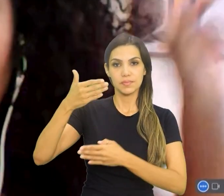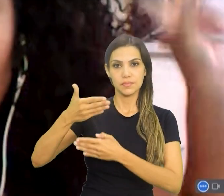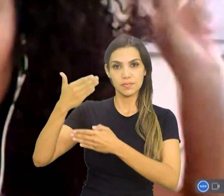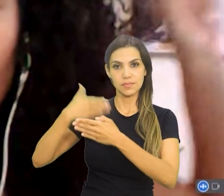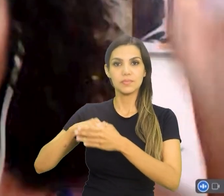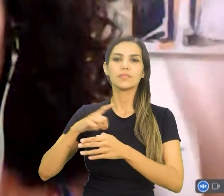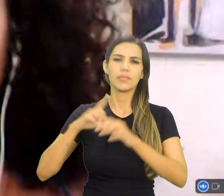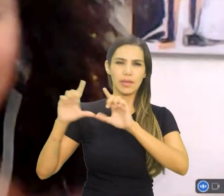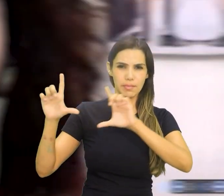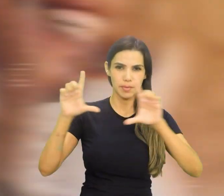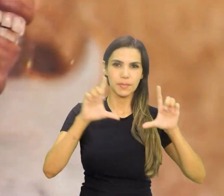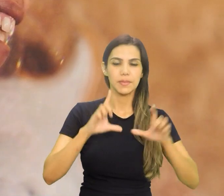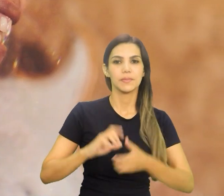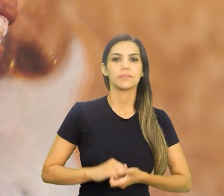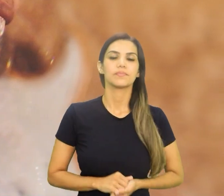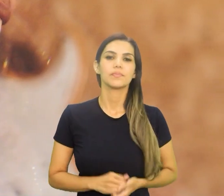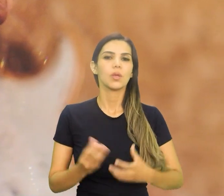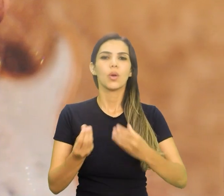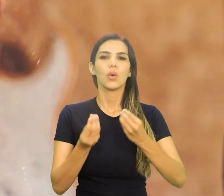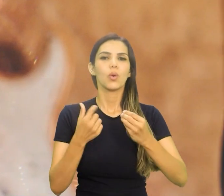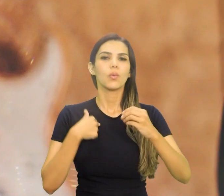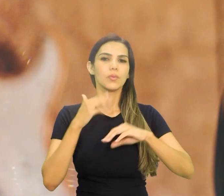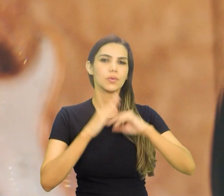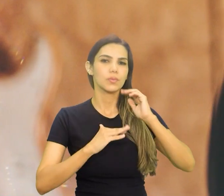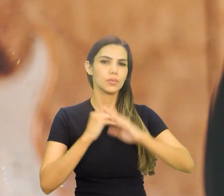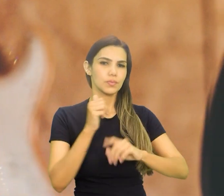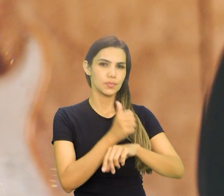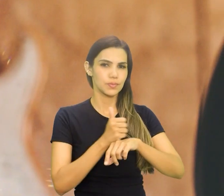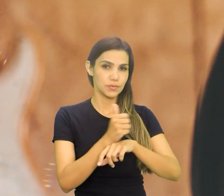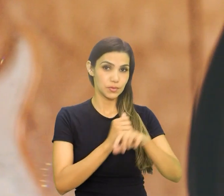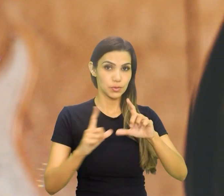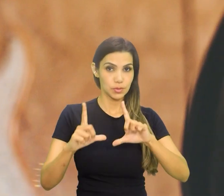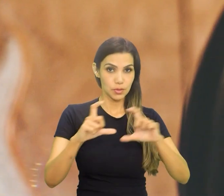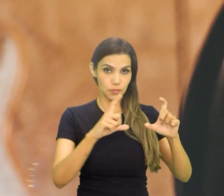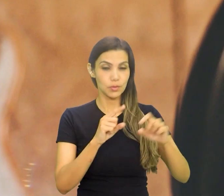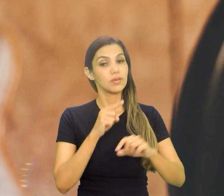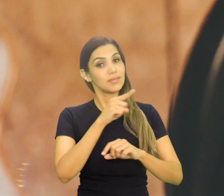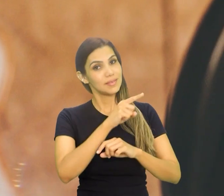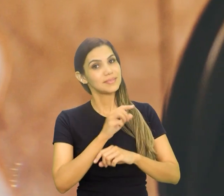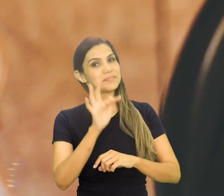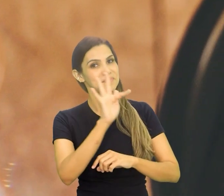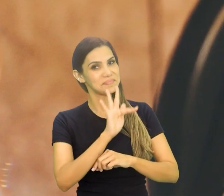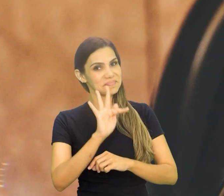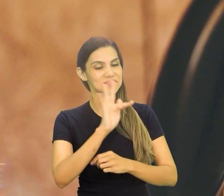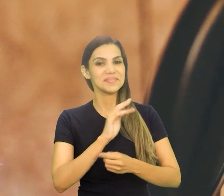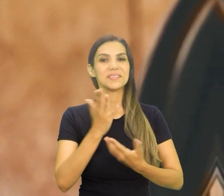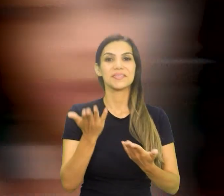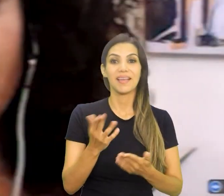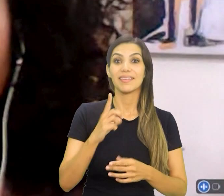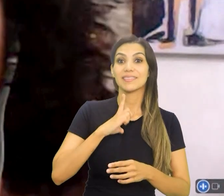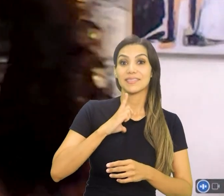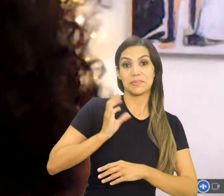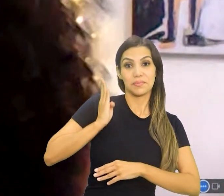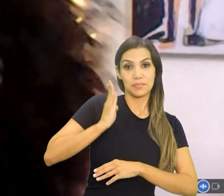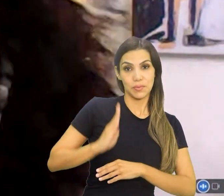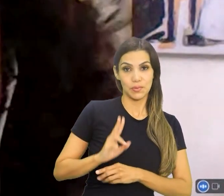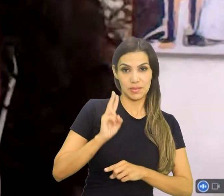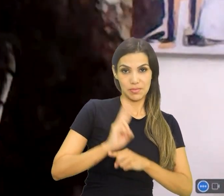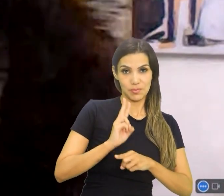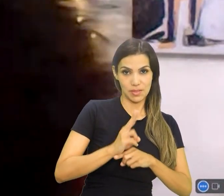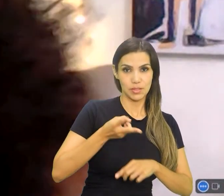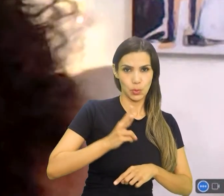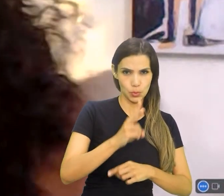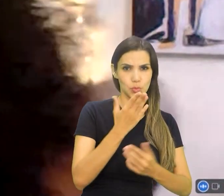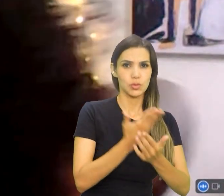atrás tem uns quadros. Eu virei fotógrafa dentro da faculdade e por causa da bolsa permanência E